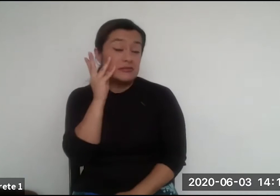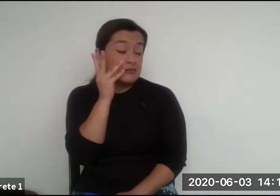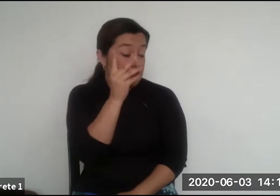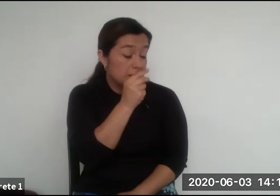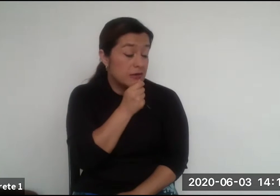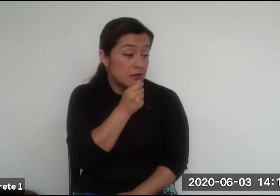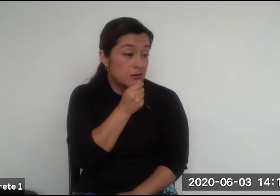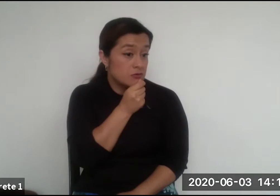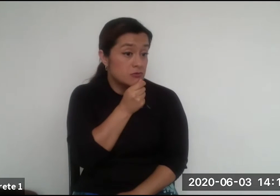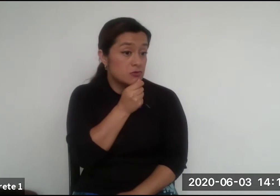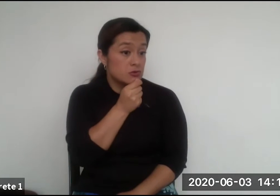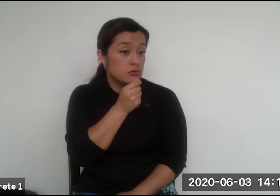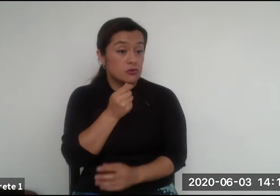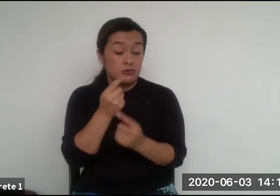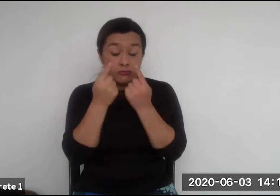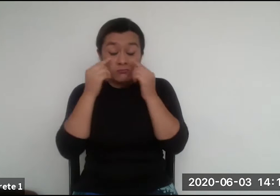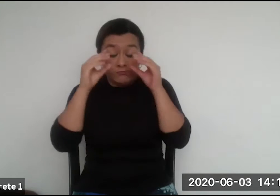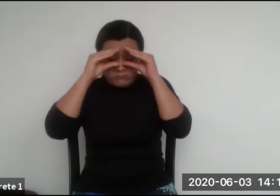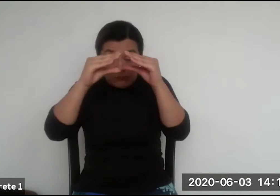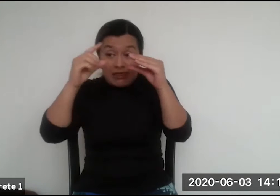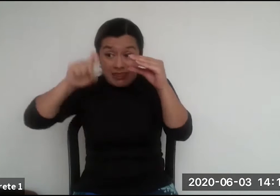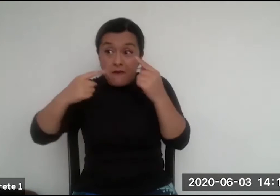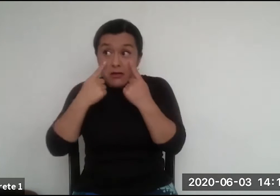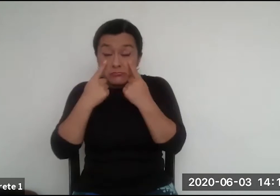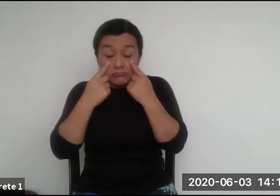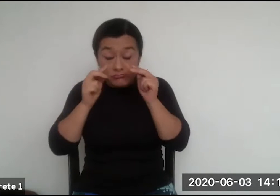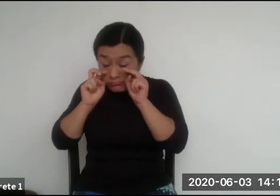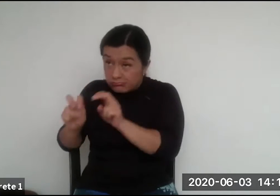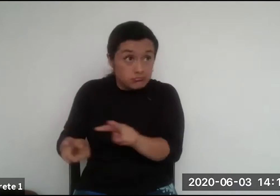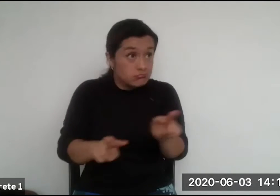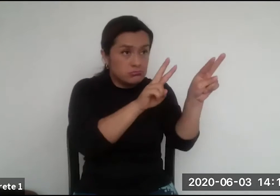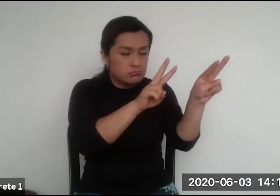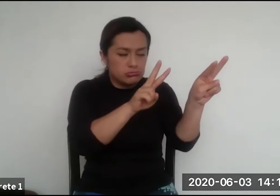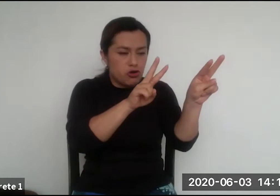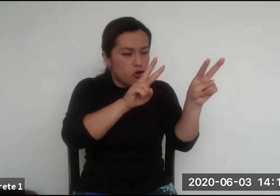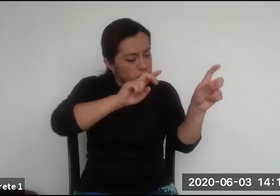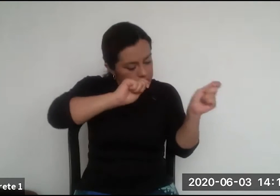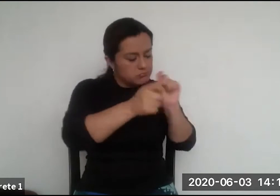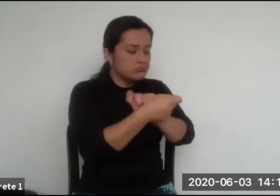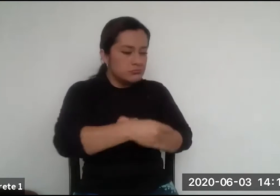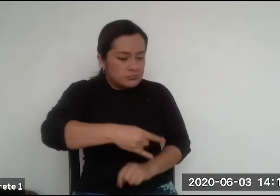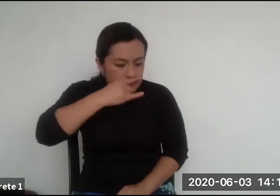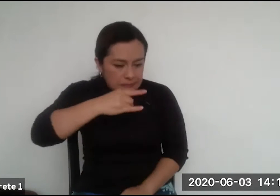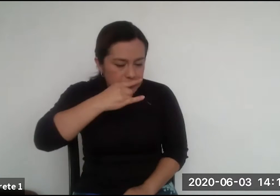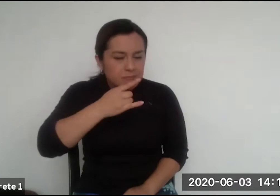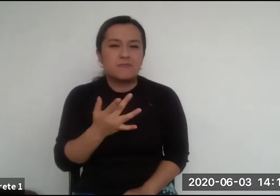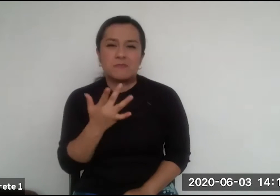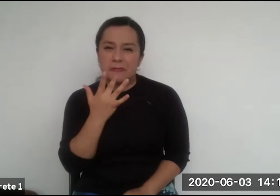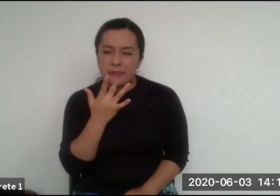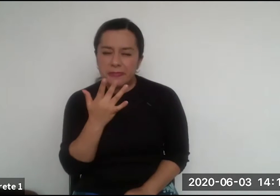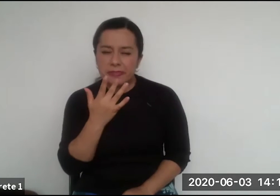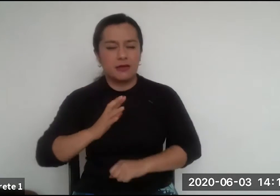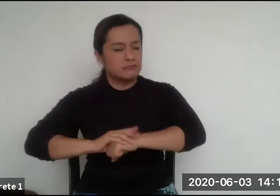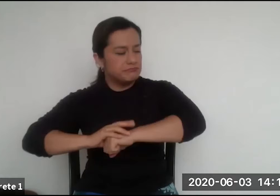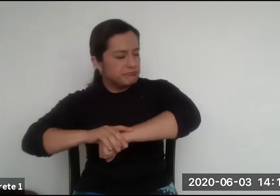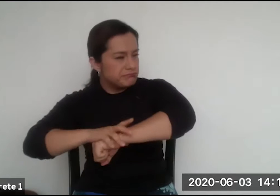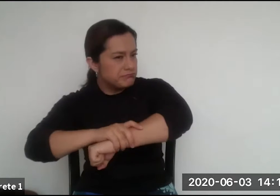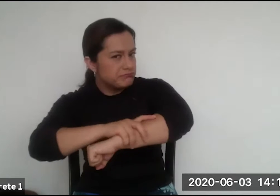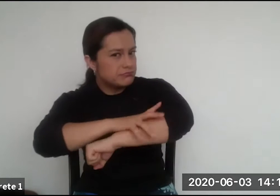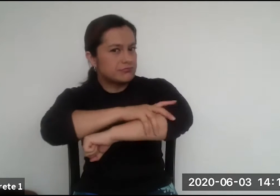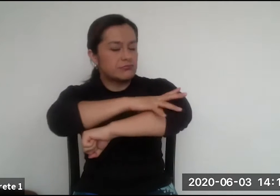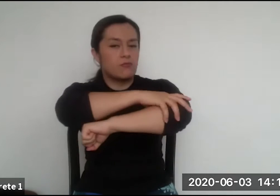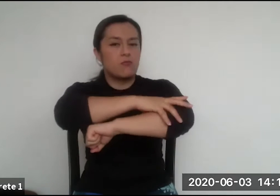opción ocular céntrica, sino pues más olfativos, gustativos o táctiles, pues para mí